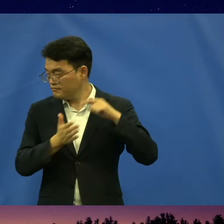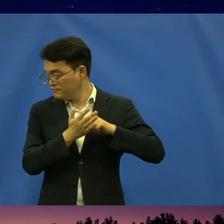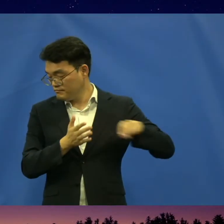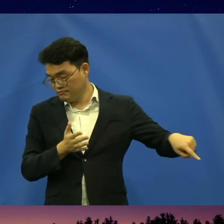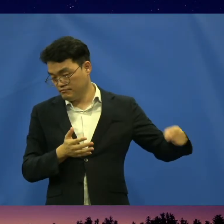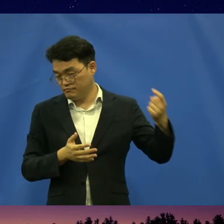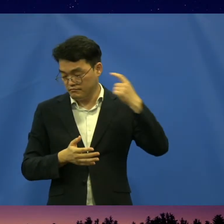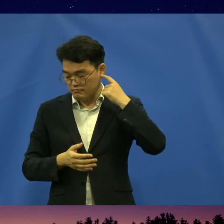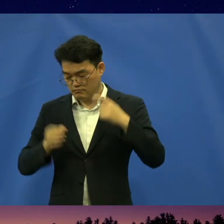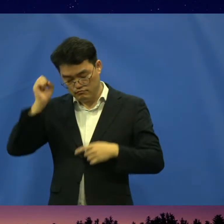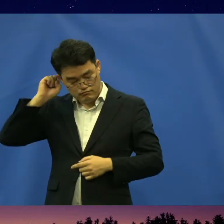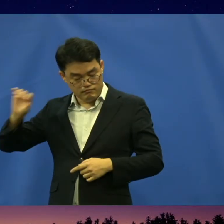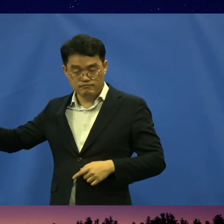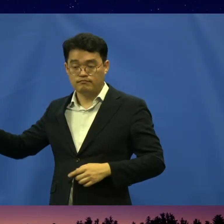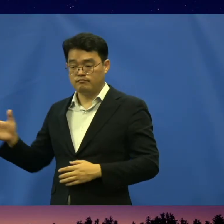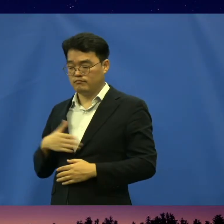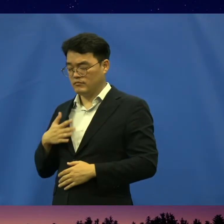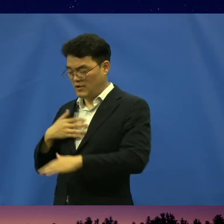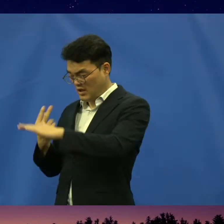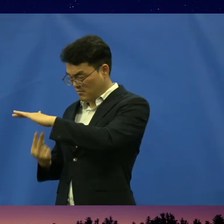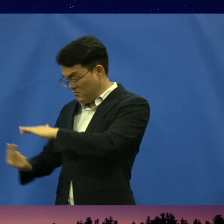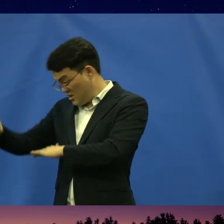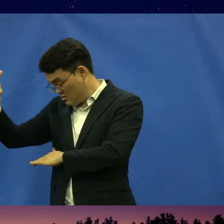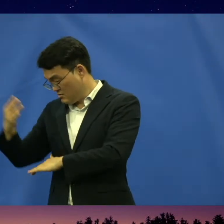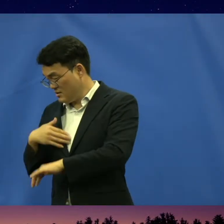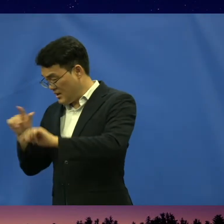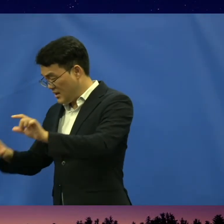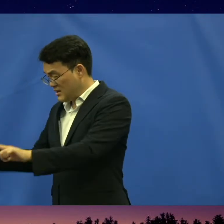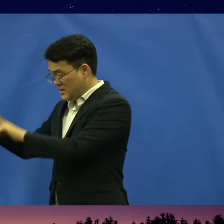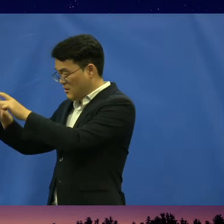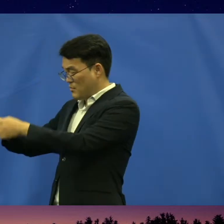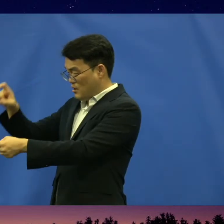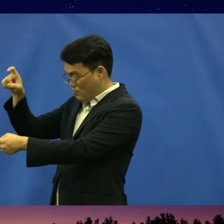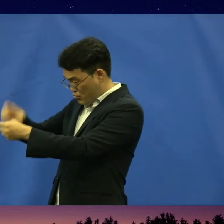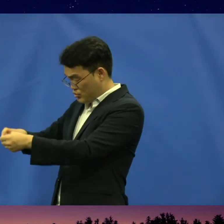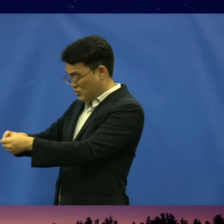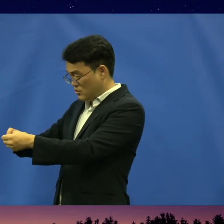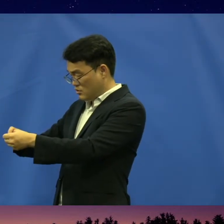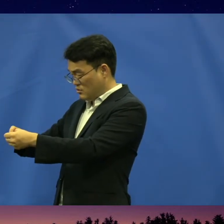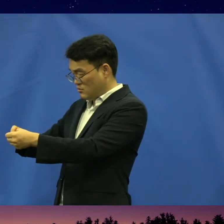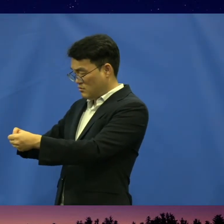이유요. 그가 모든 걸 포기하고